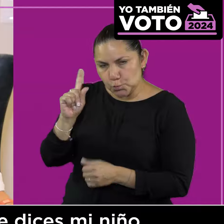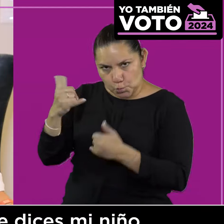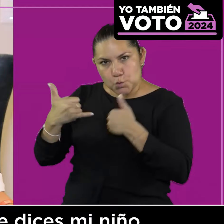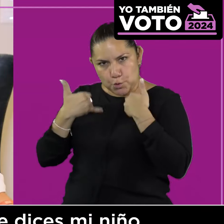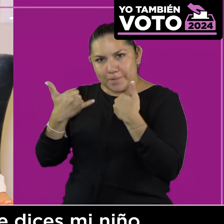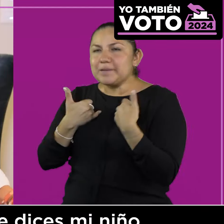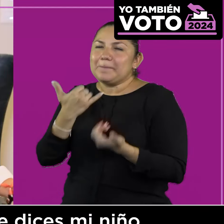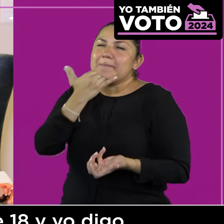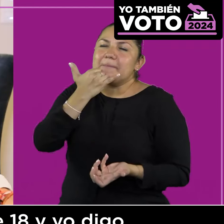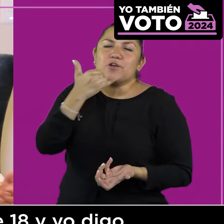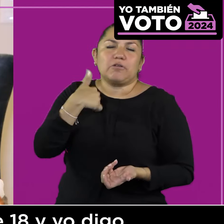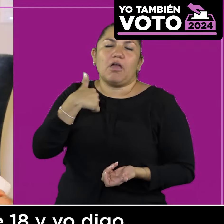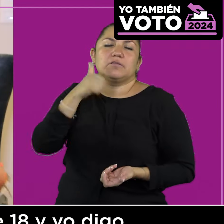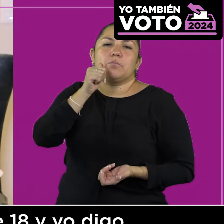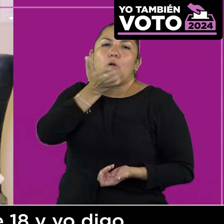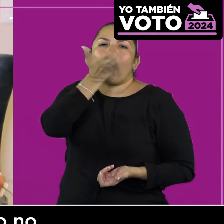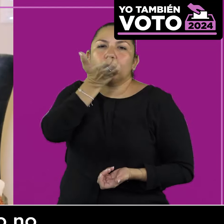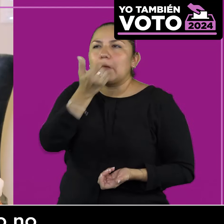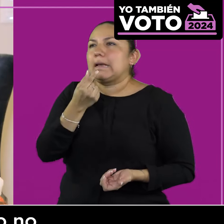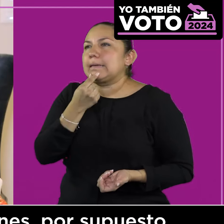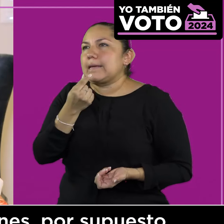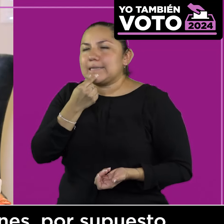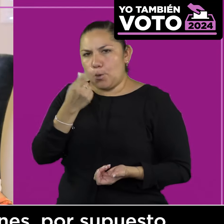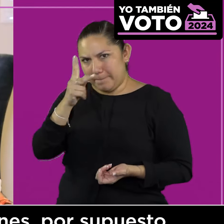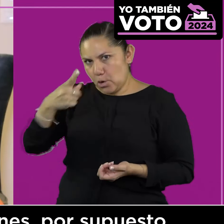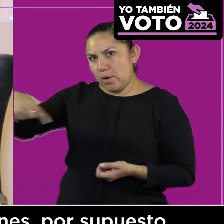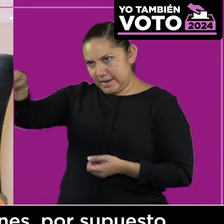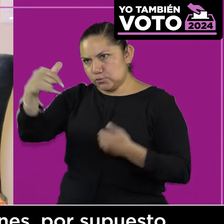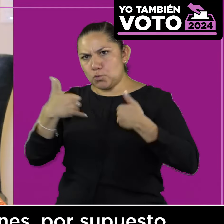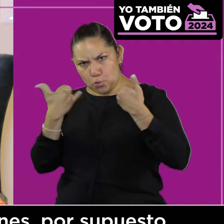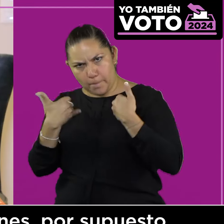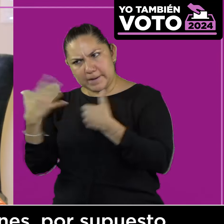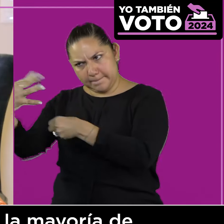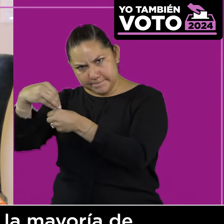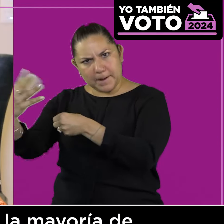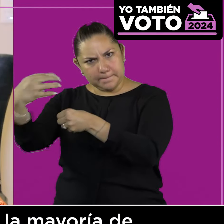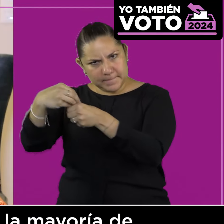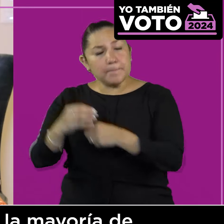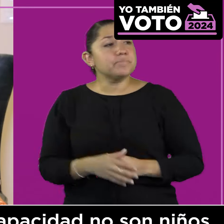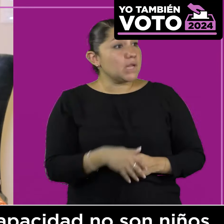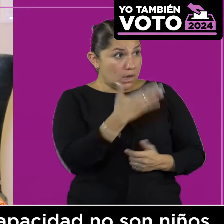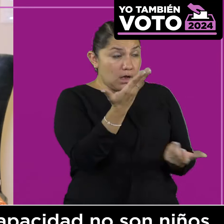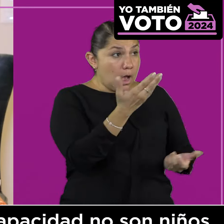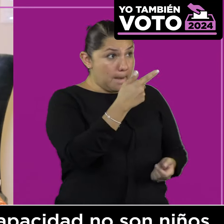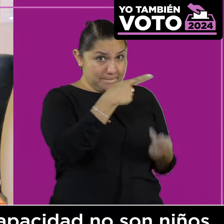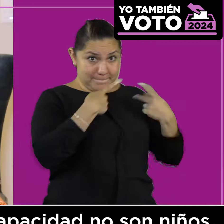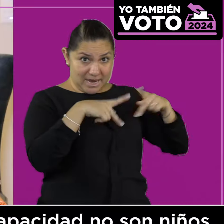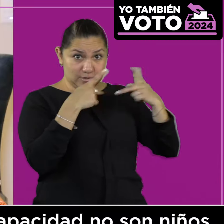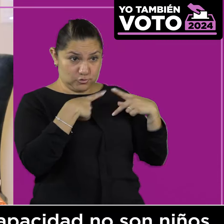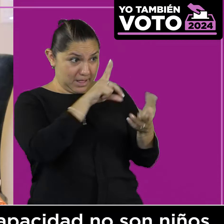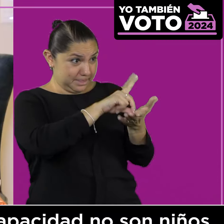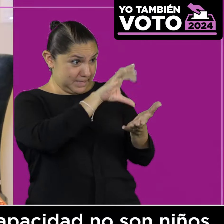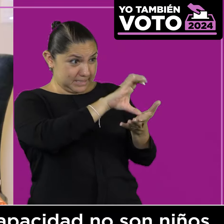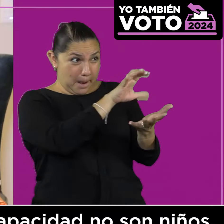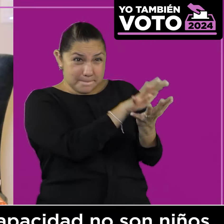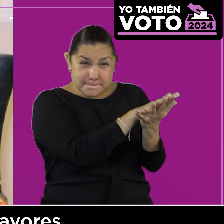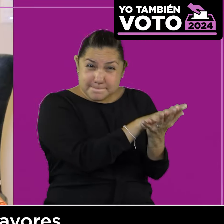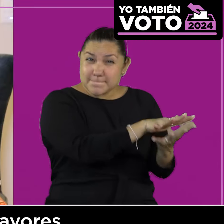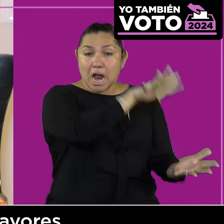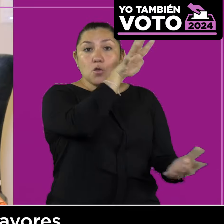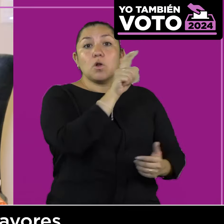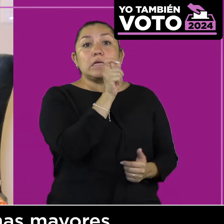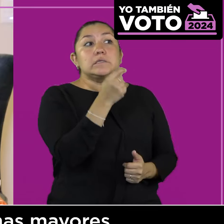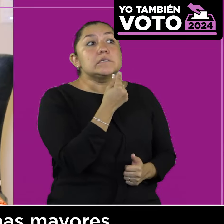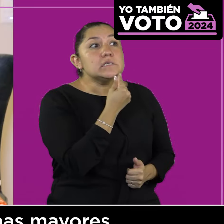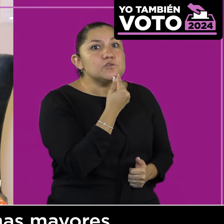así como tú me dices mi niño pero ya tiene 18 yo digo niños no pero sí a los jóvenes por supuesto de hecho la mayoría de las personas con discapacidad no son niños